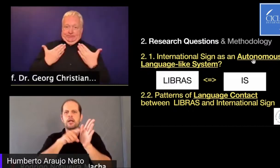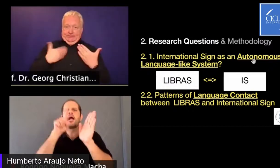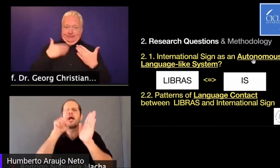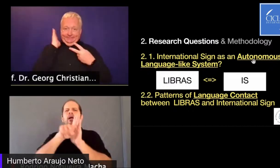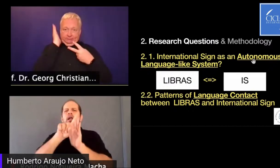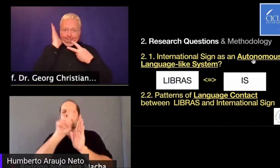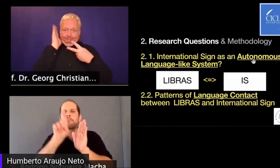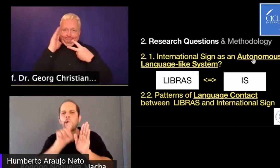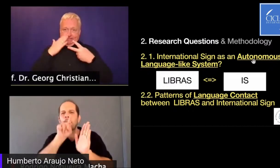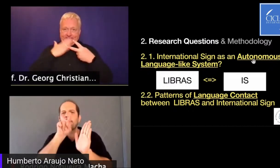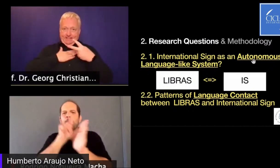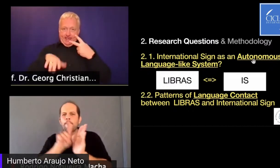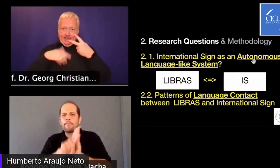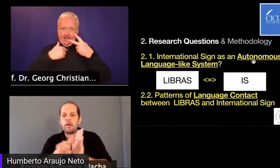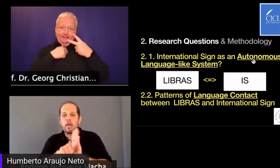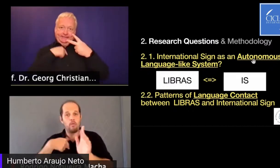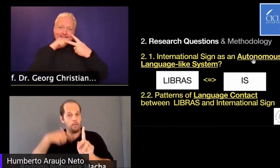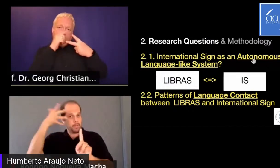Bom,